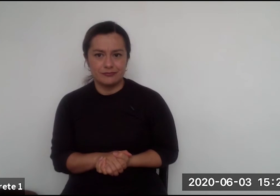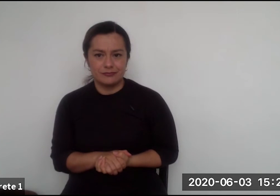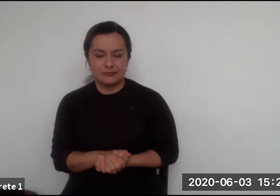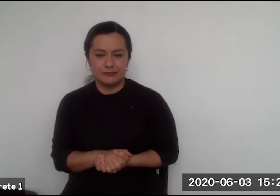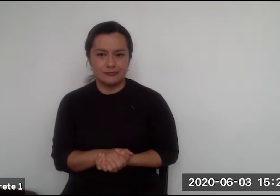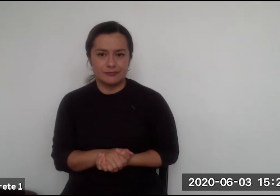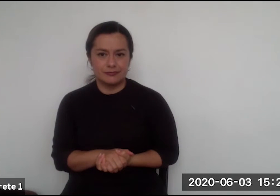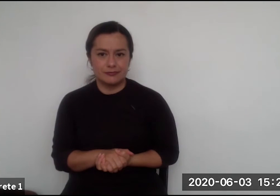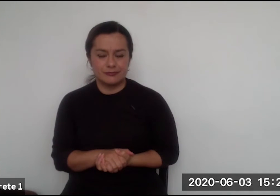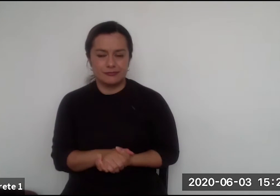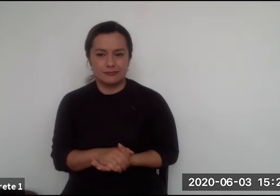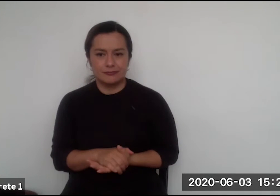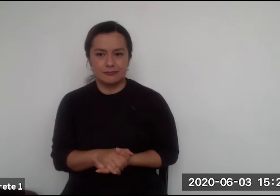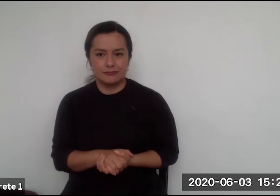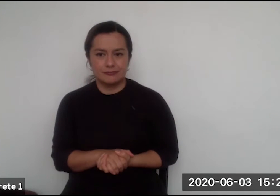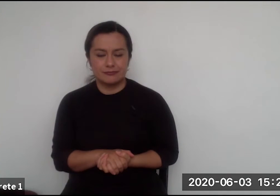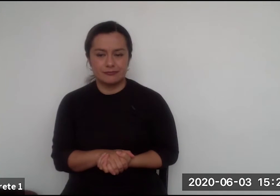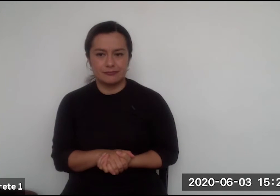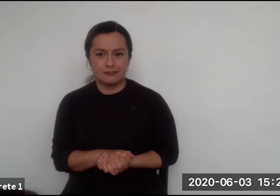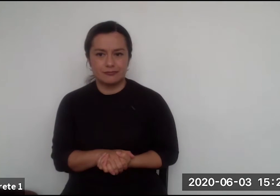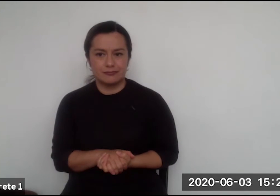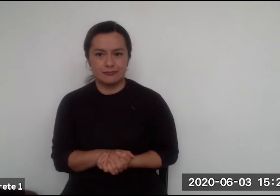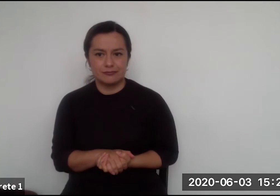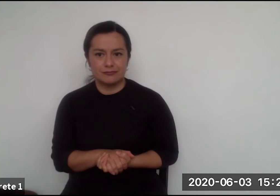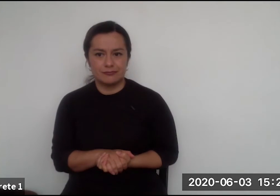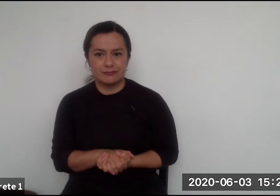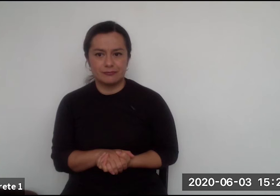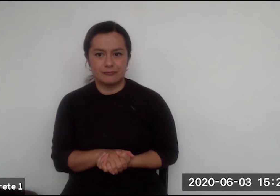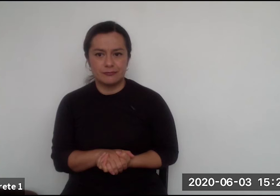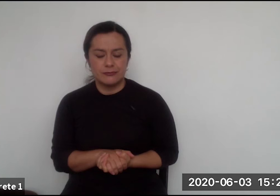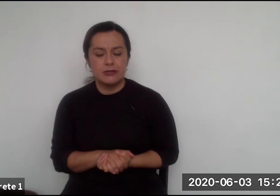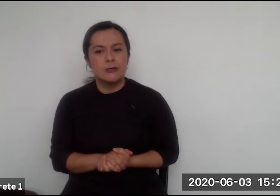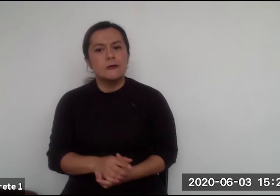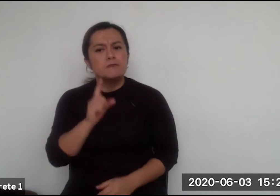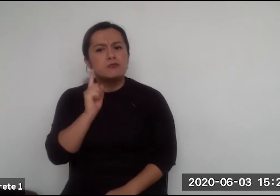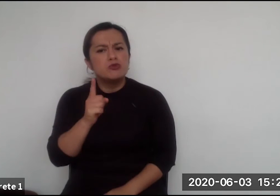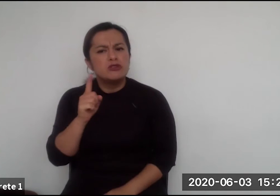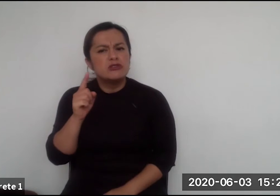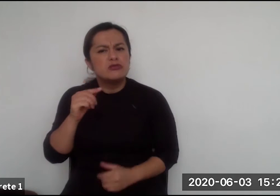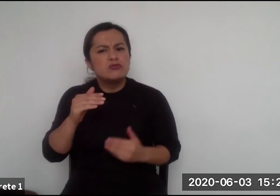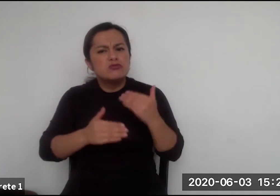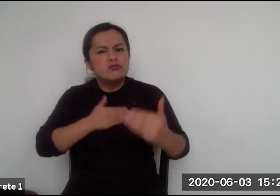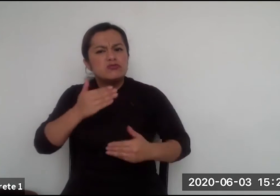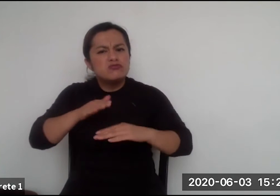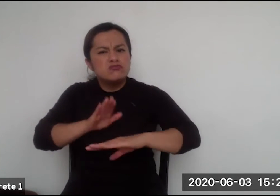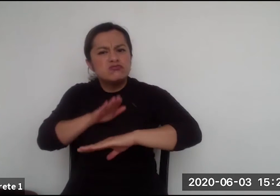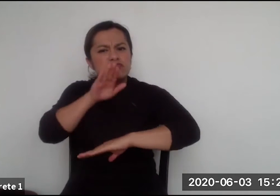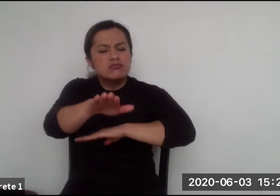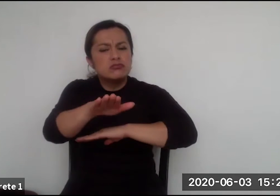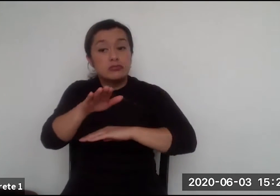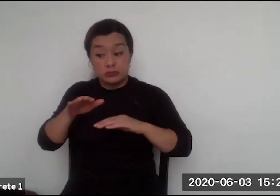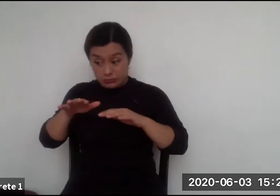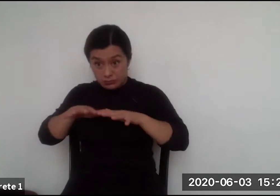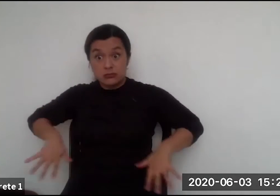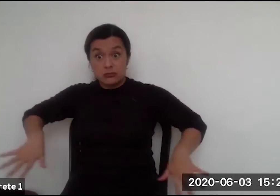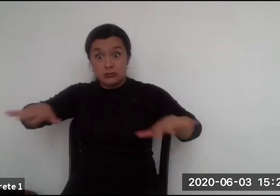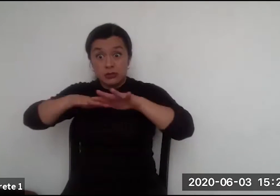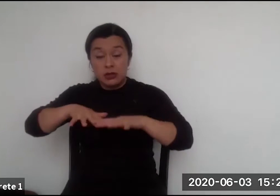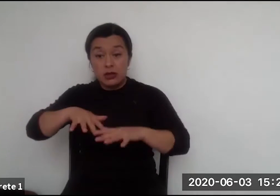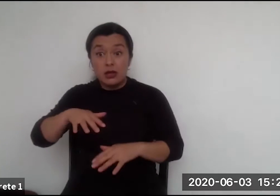dentro de todas as controvérsias que nós temos tido com relação às formas